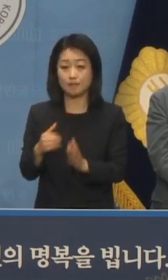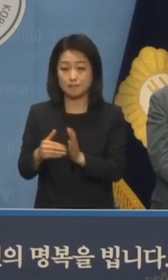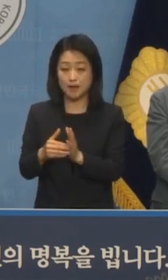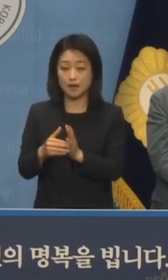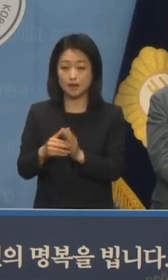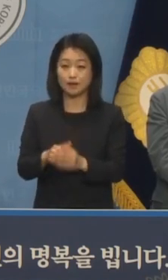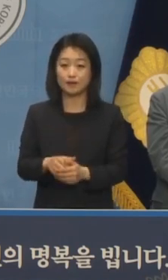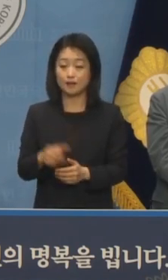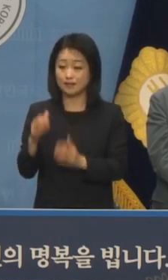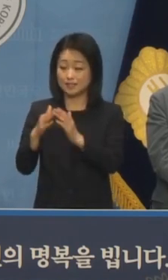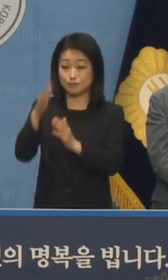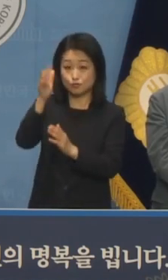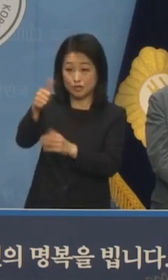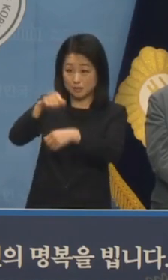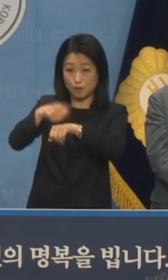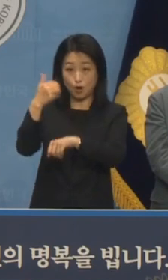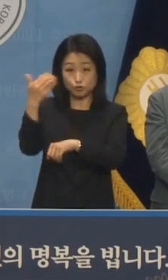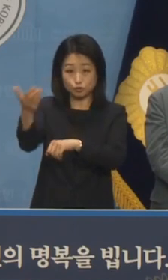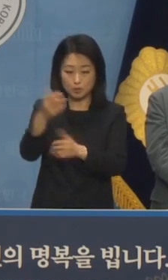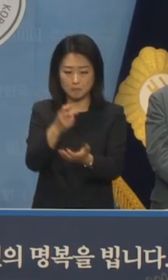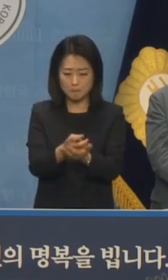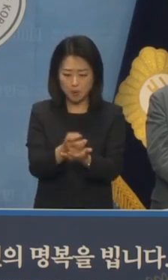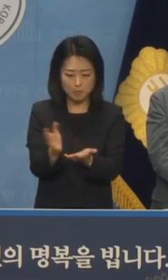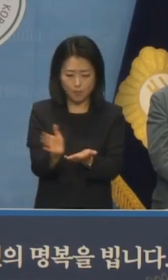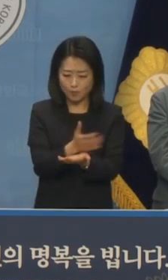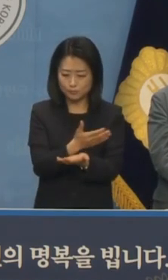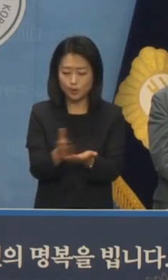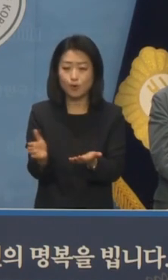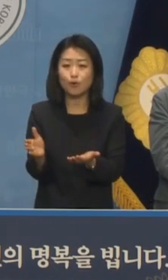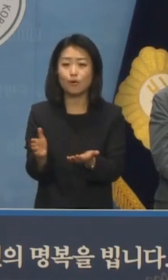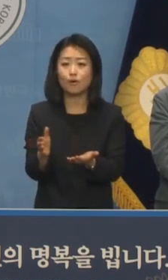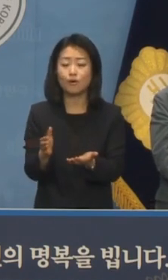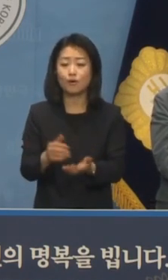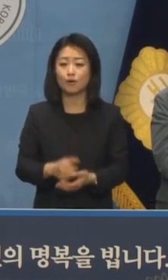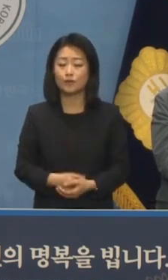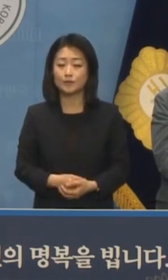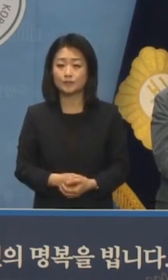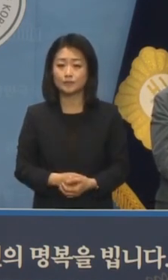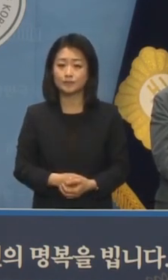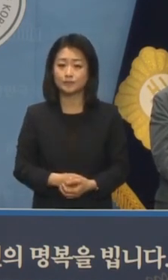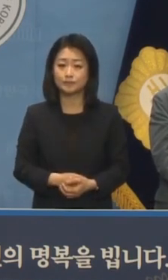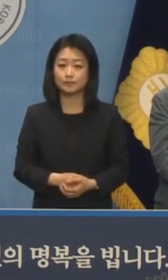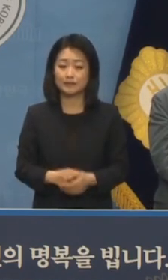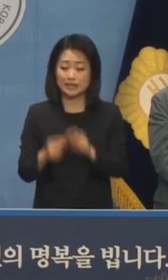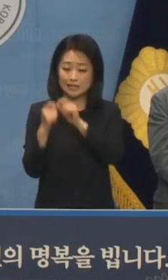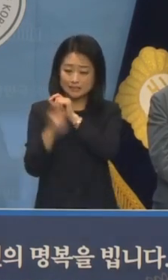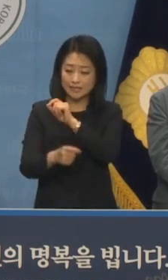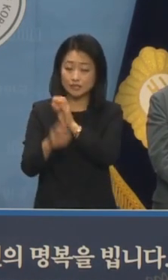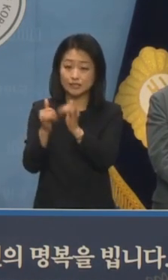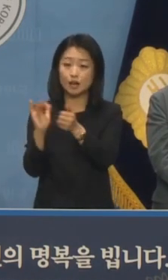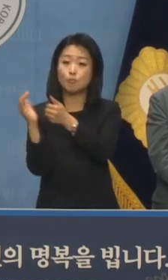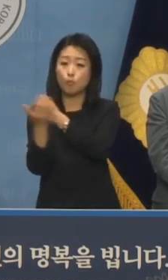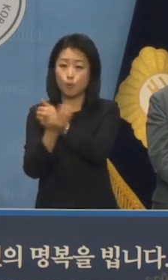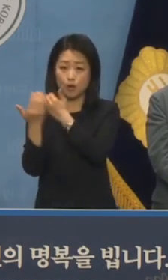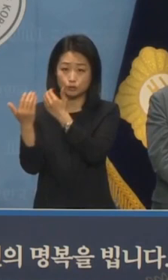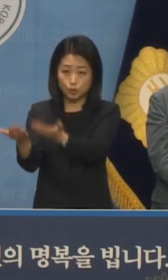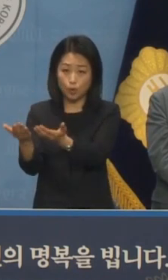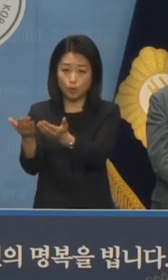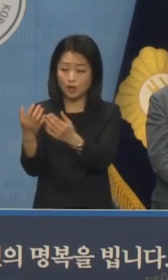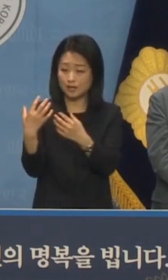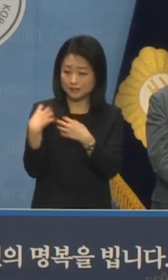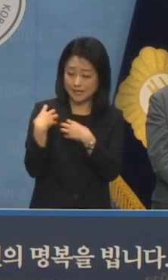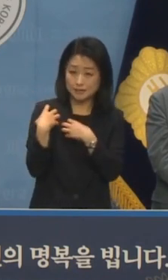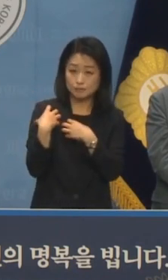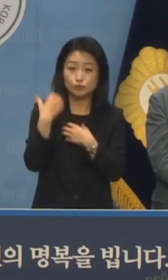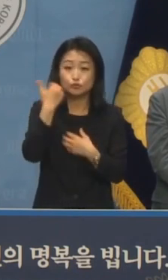가해자인 임대인을 벌하기엔 법이 너무도 관대합니다. 사기꾼들은 보호하고 책임은